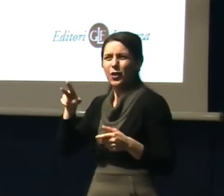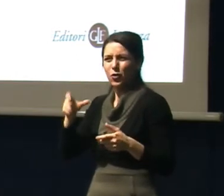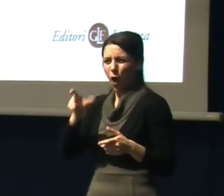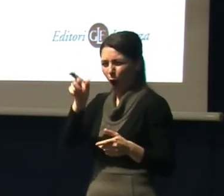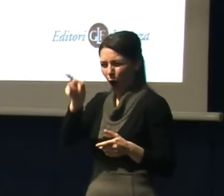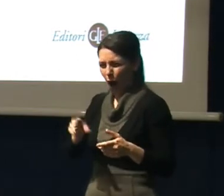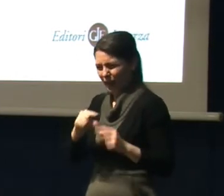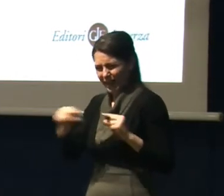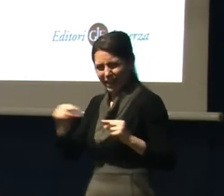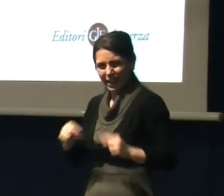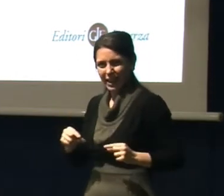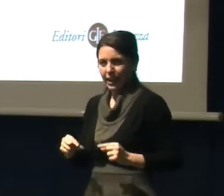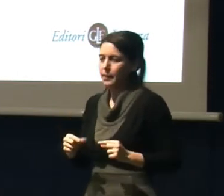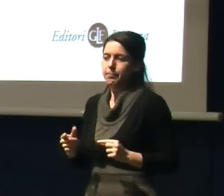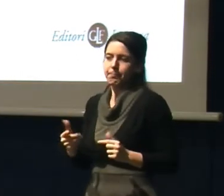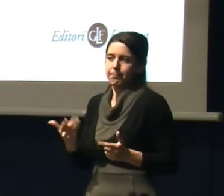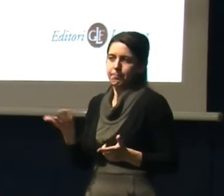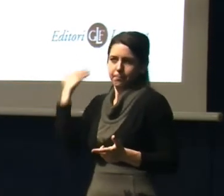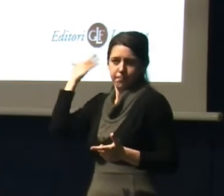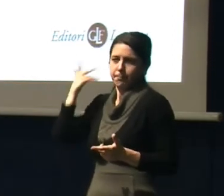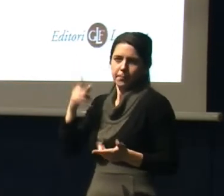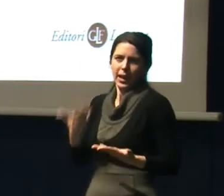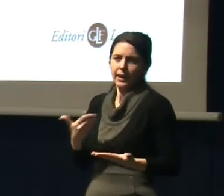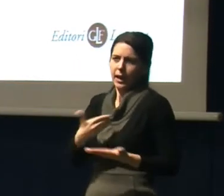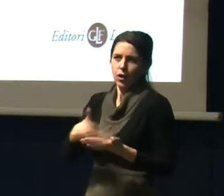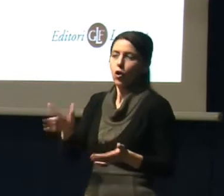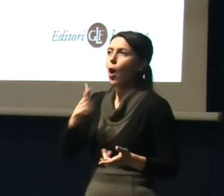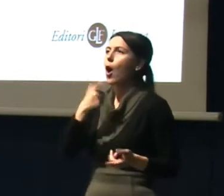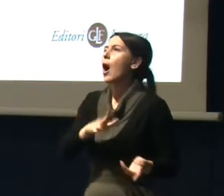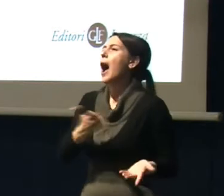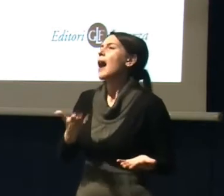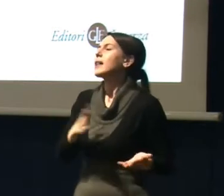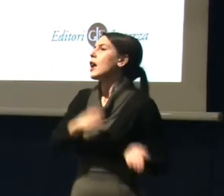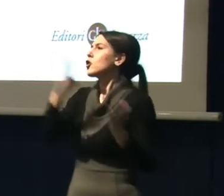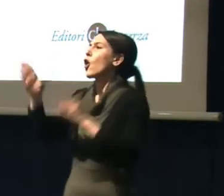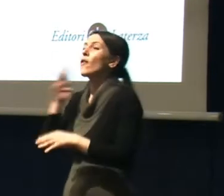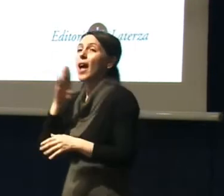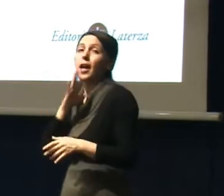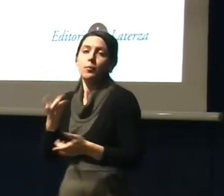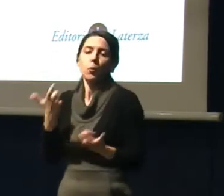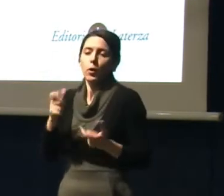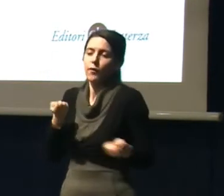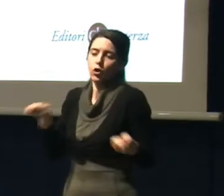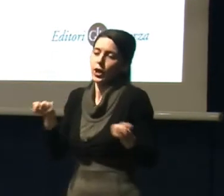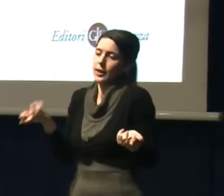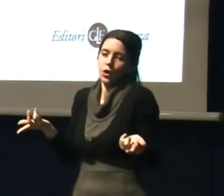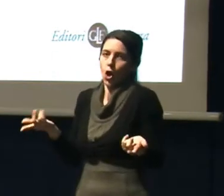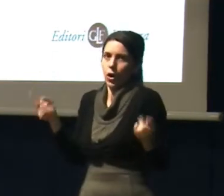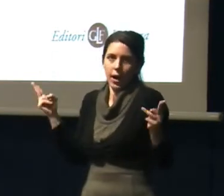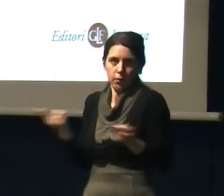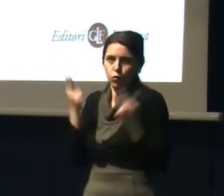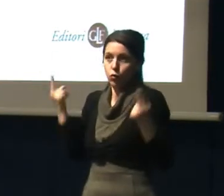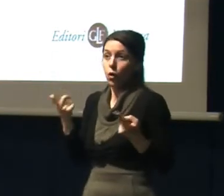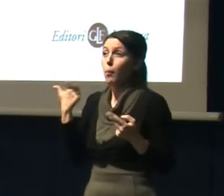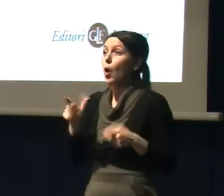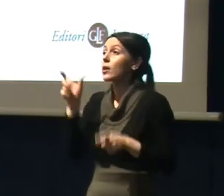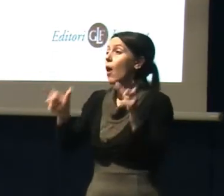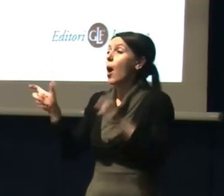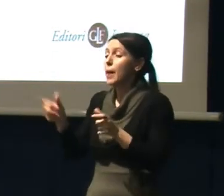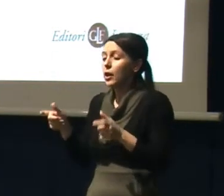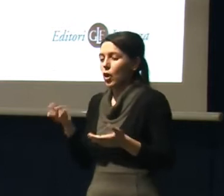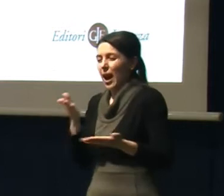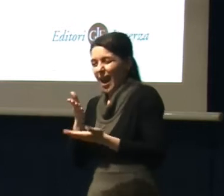rinunciato ha deciso di spostarli su facebook perché era difficile gestirli perché richiedeva un aumento di personale perché per fare